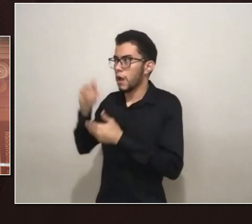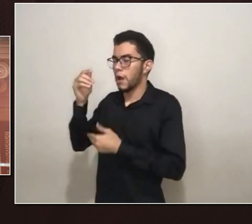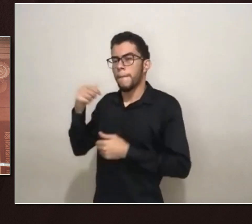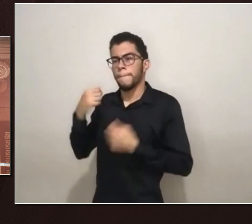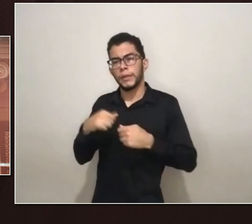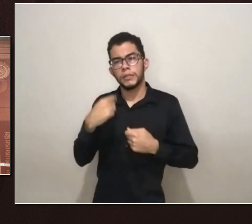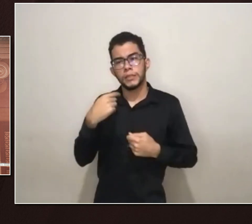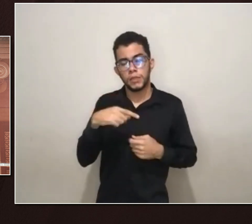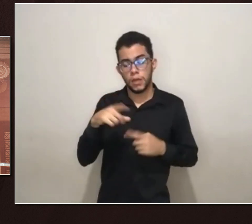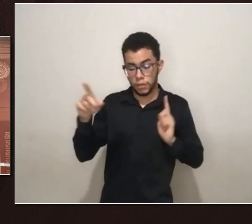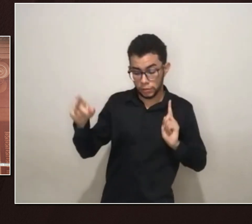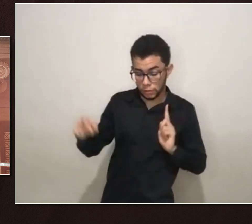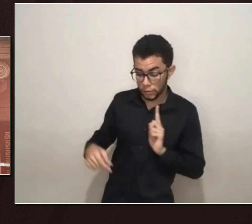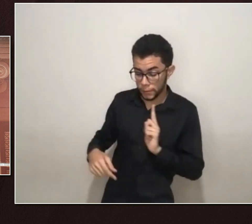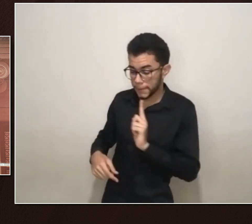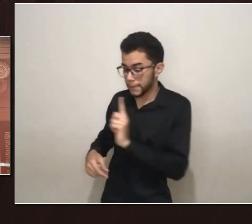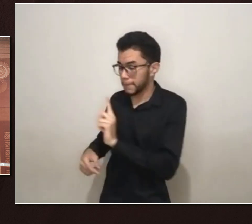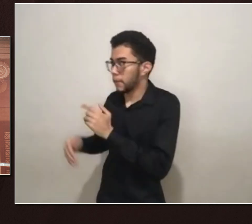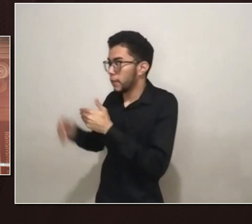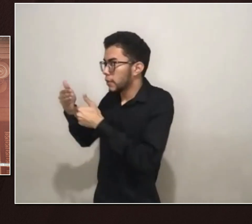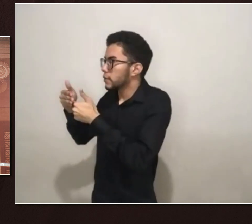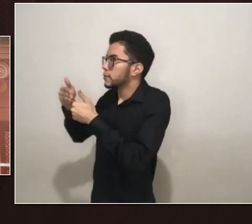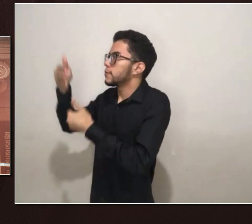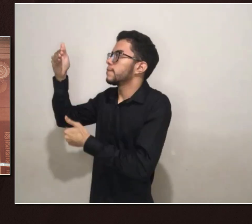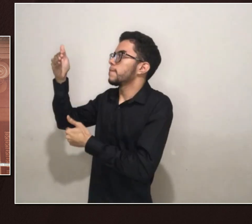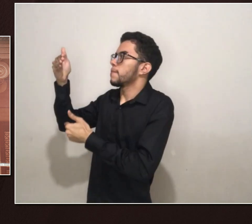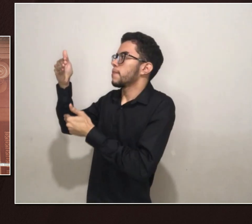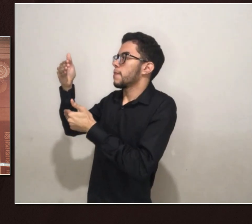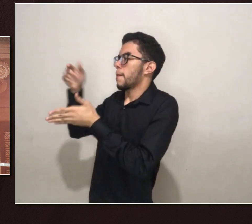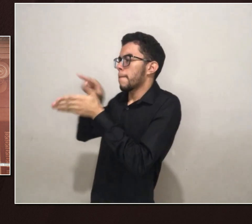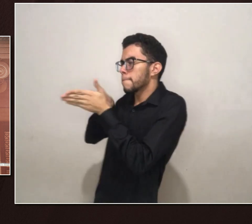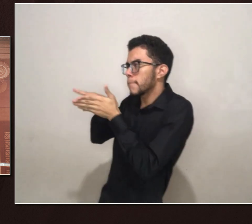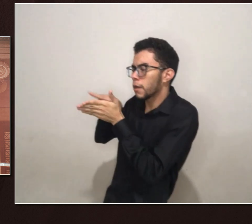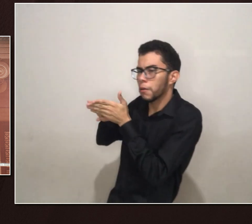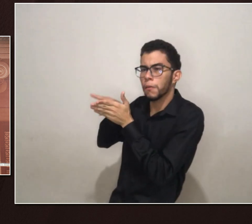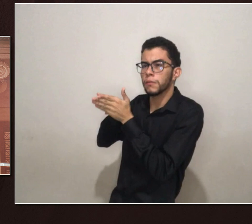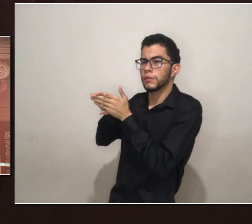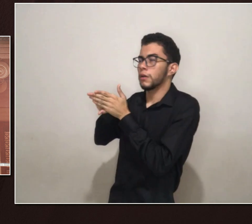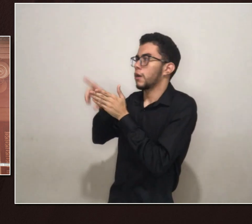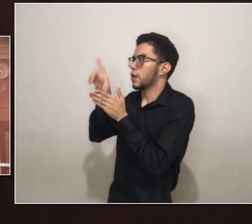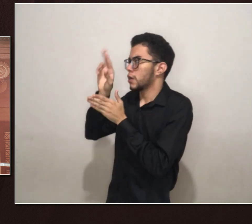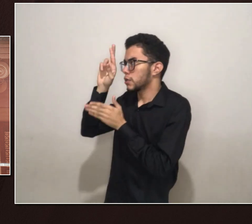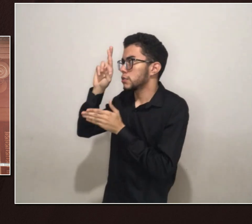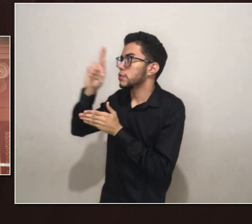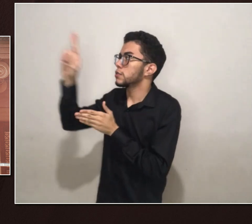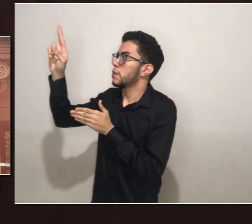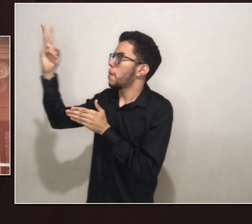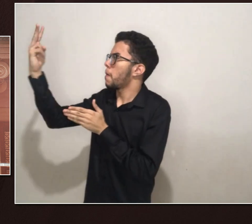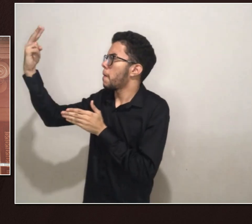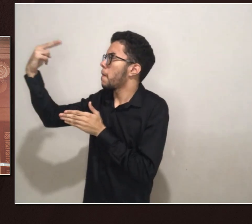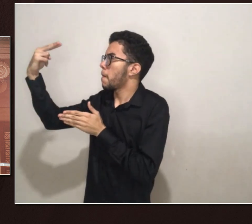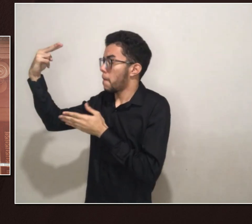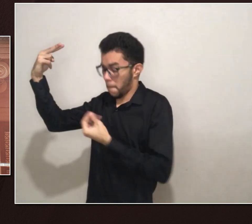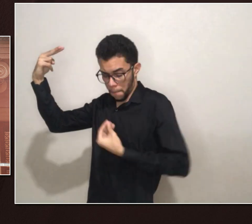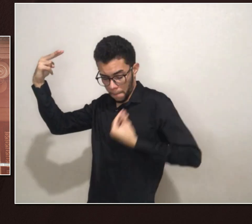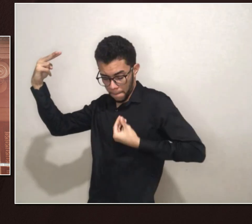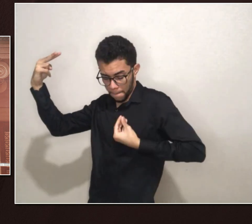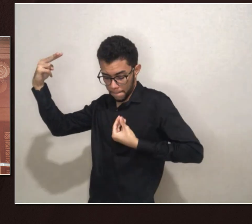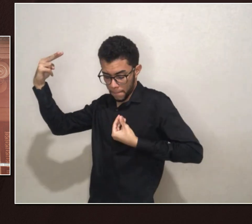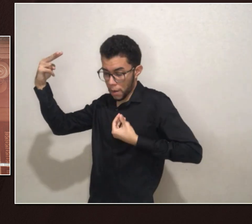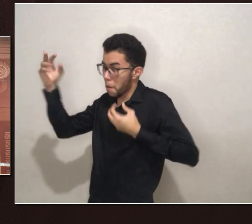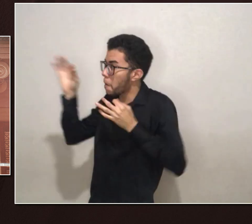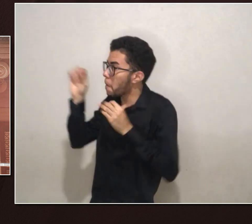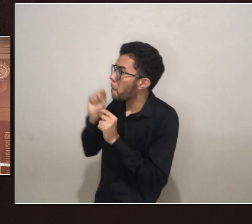que seja, né, o Senhor quer limpar. Portanto, esse é o Senhor que anda no meio dos candeeiros de ouro, e ele está, tem na mão